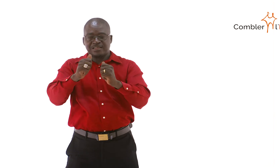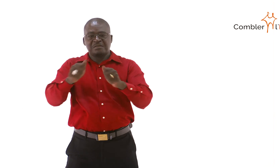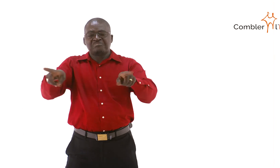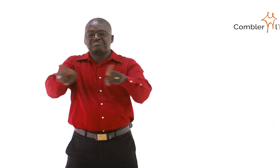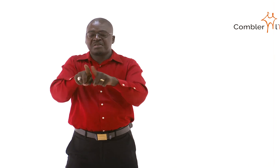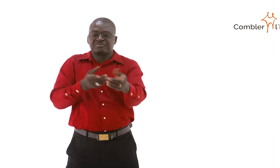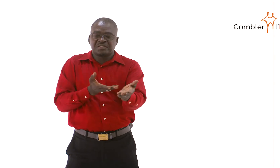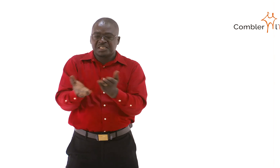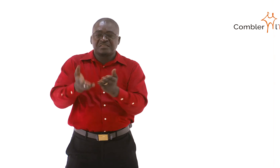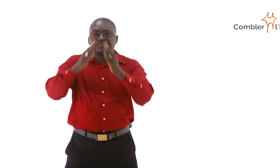de santé que tout le monde.